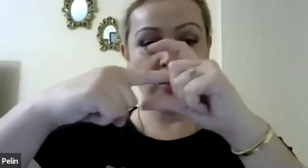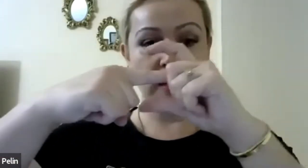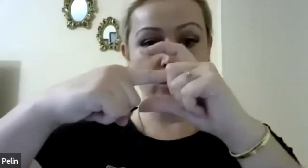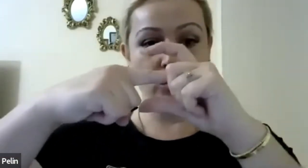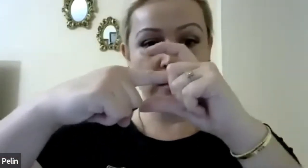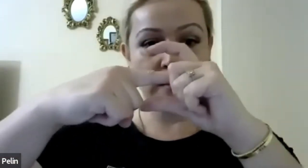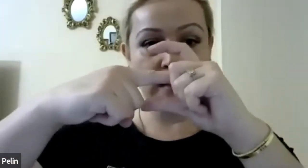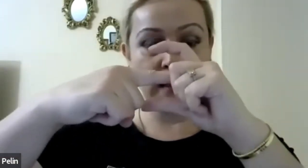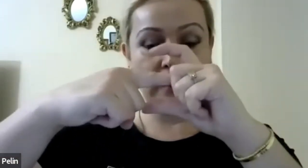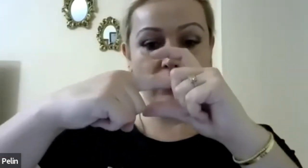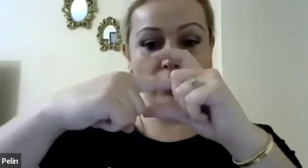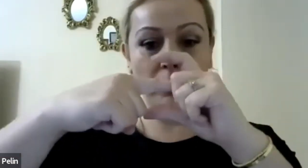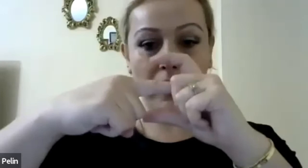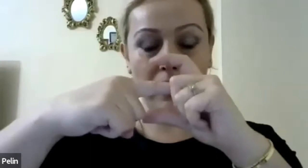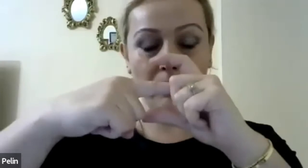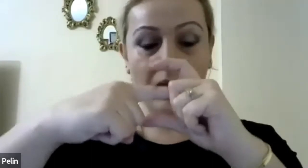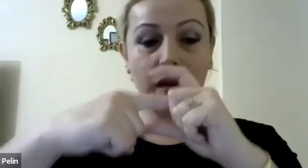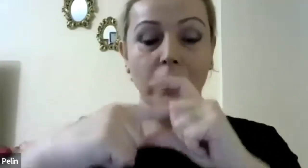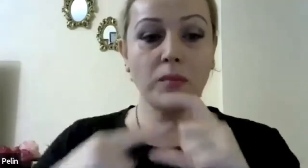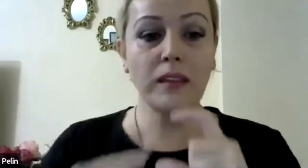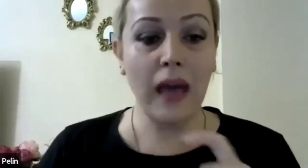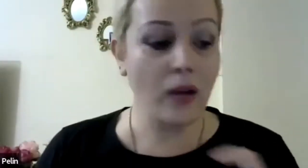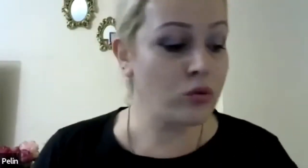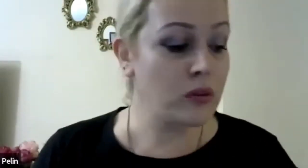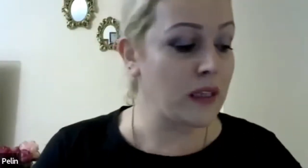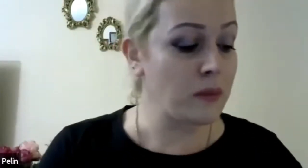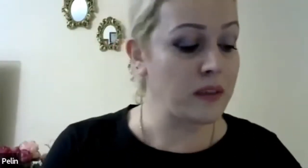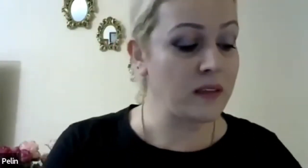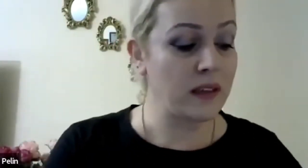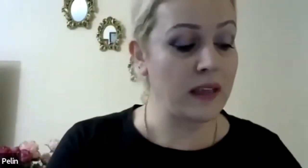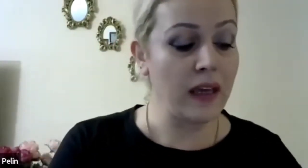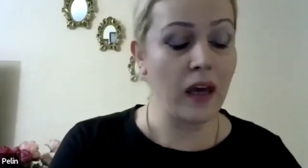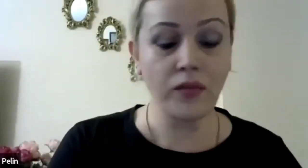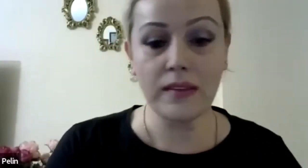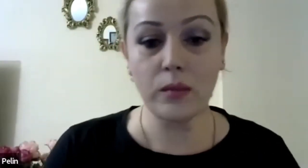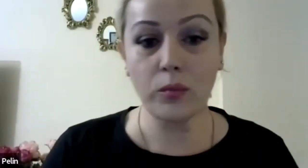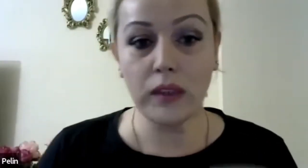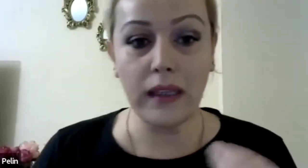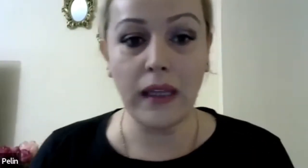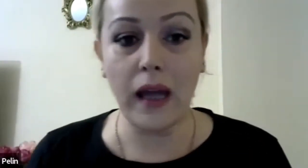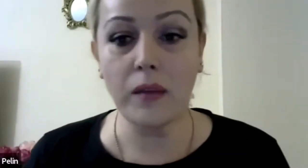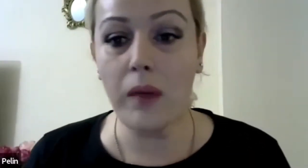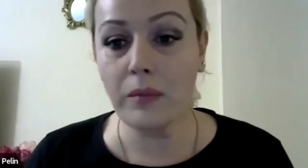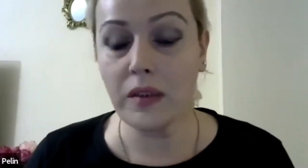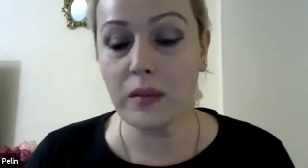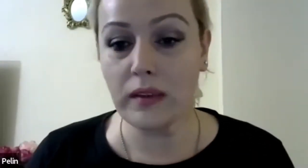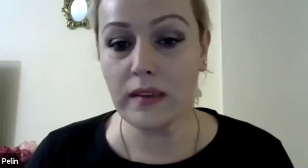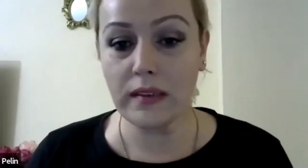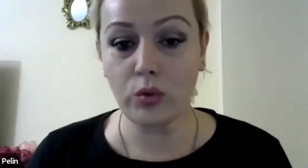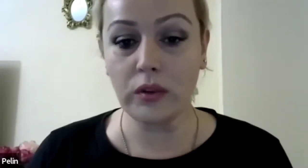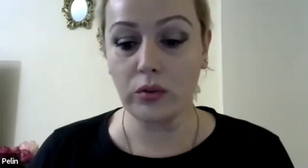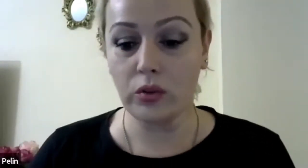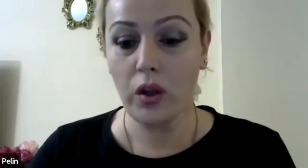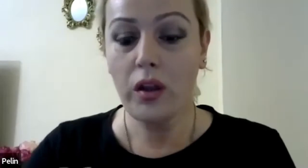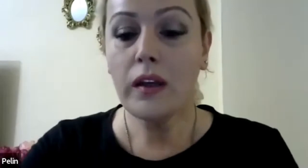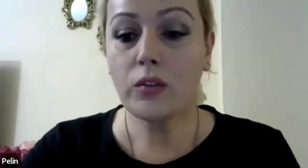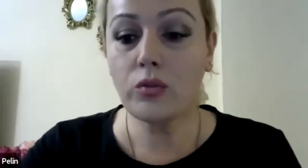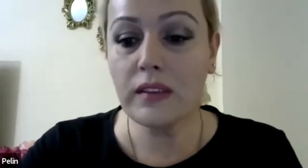C'nin ortasına getiriyorum. E. Şimdi diğer kullanılan bir E harfi ise bu da genelde Marmara bölgesinde kullanıyor. Dün de